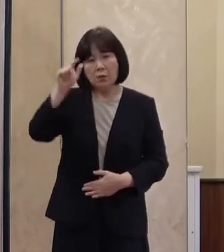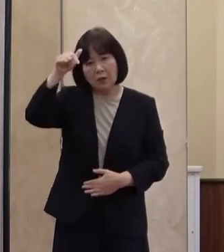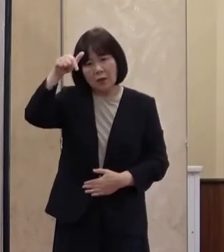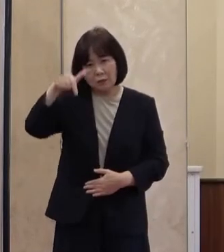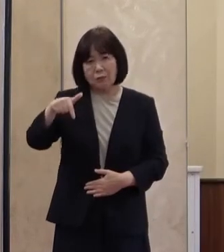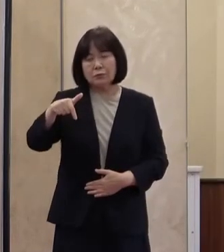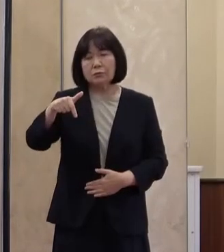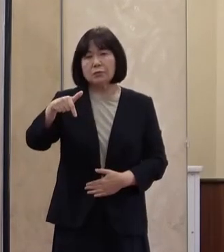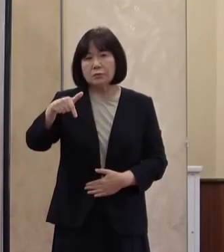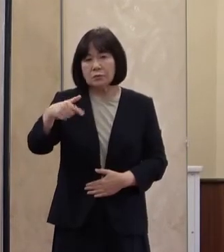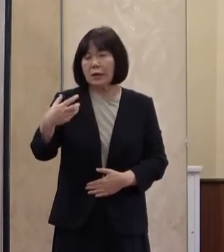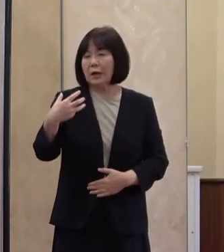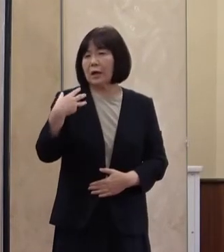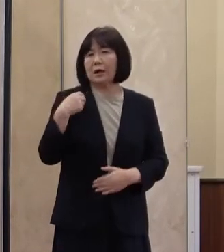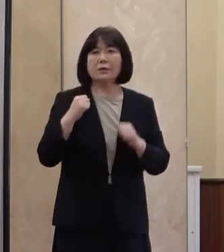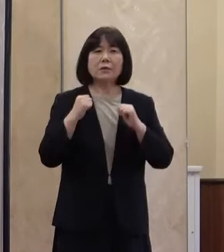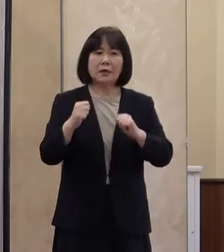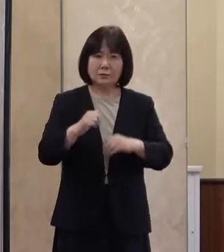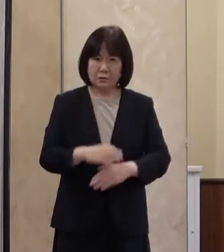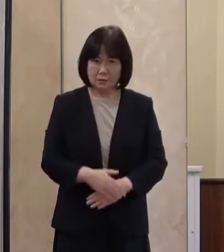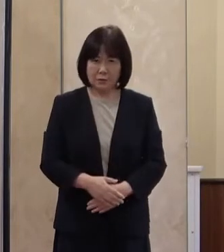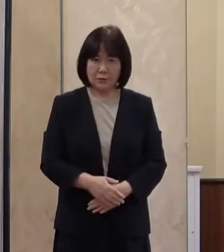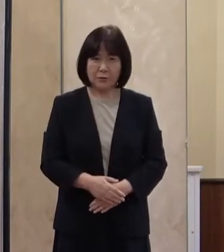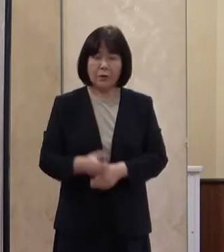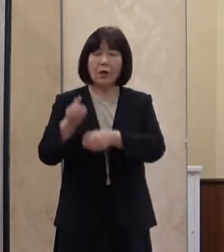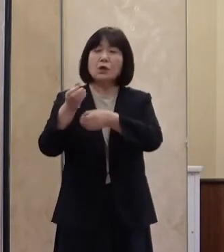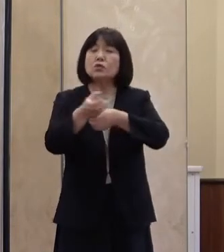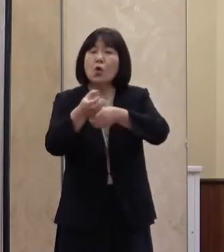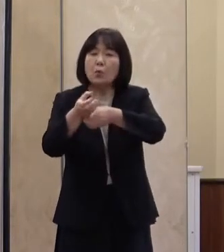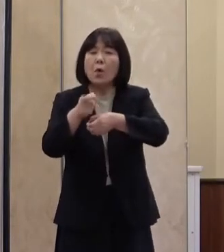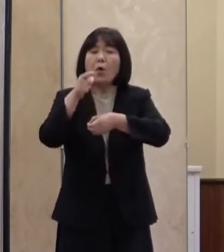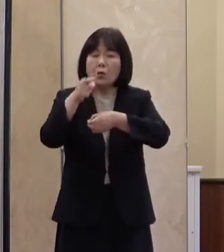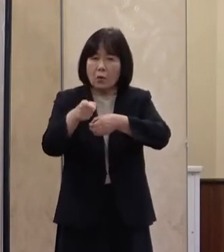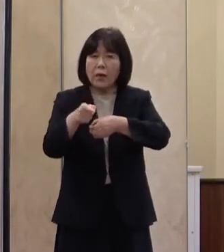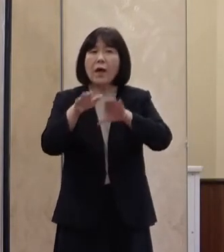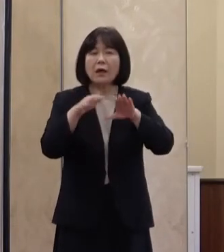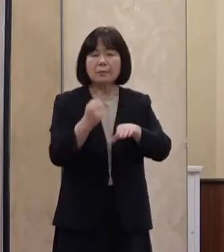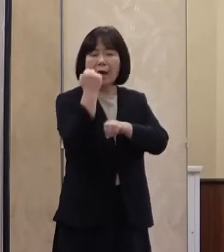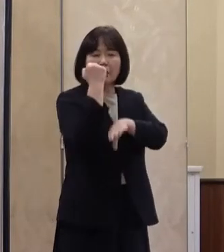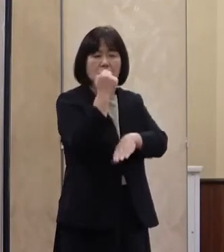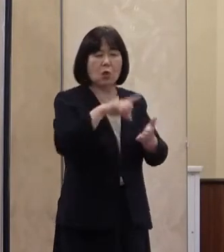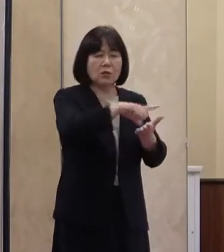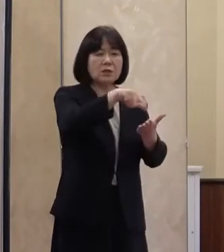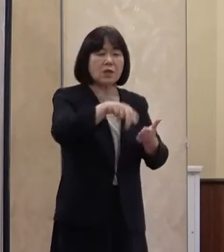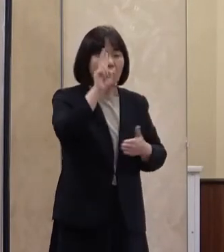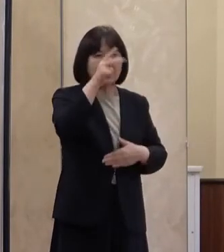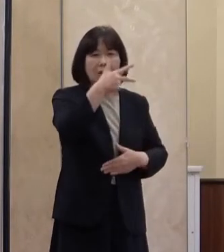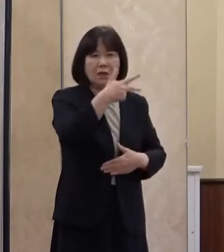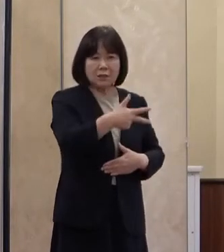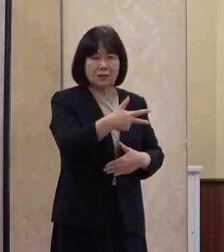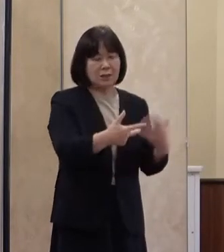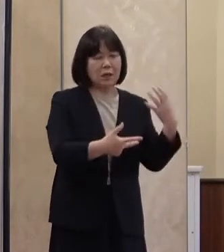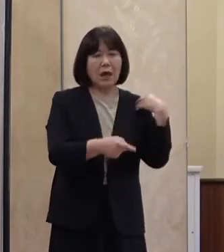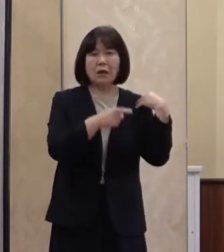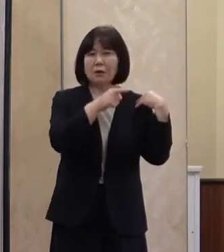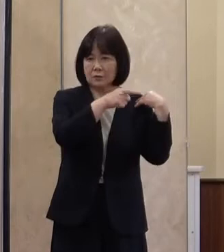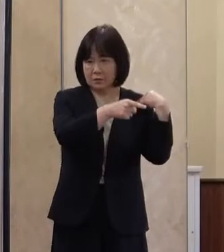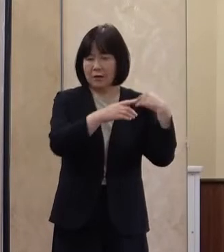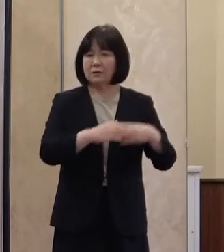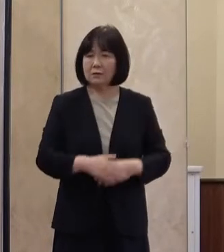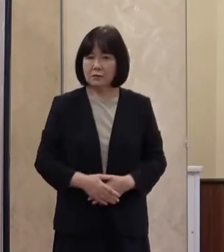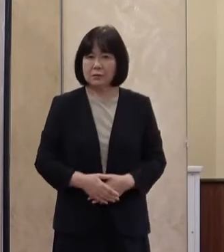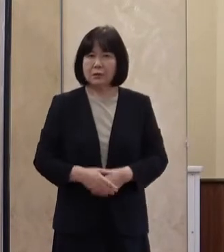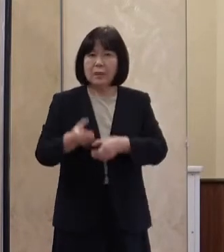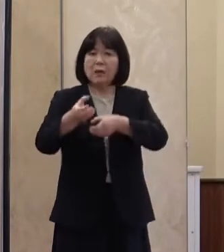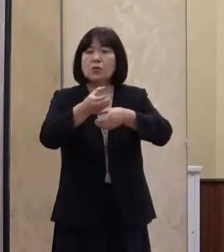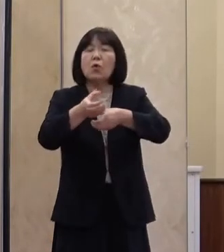ると管轄してやってます。消防ここだけが今基礎地になっているので、大阪市がもう管轄しているという形になりますが、もう